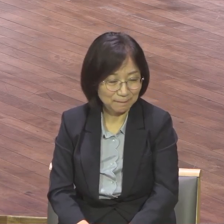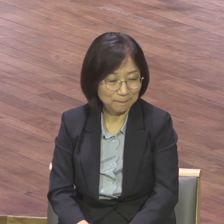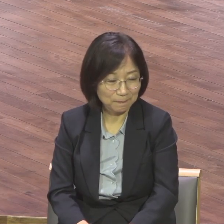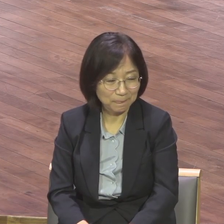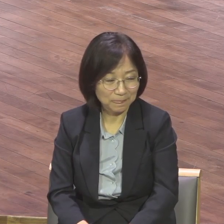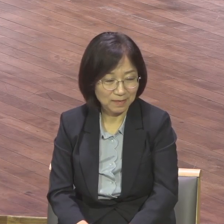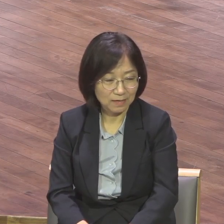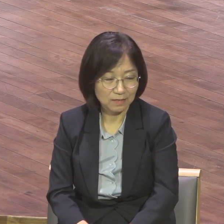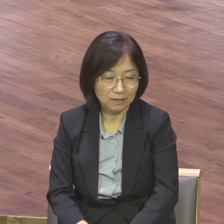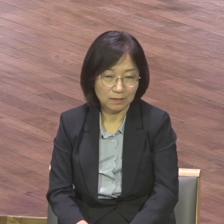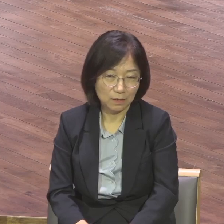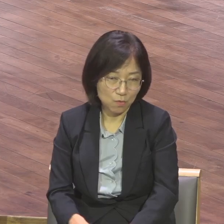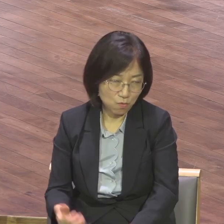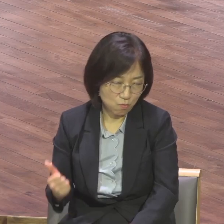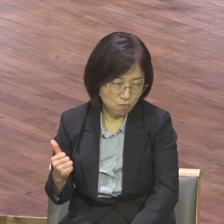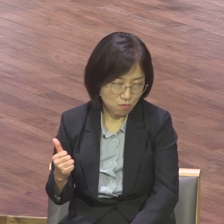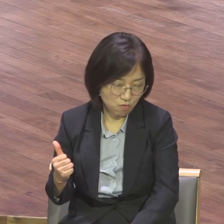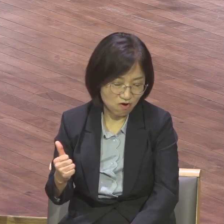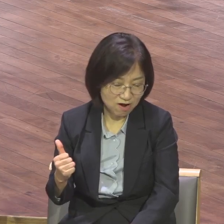사람들 있잖아요. 끝내준다.